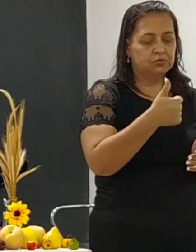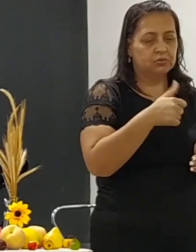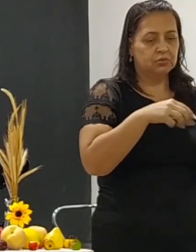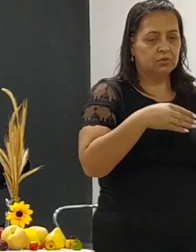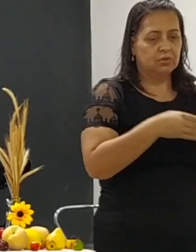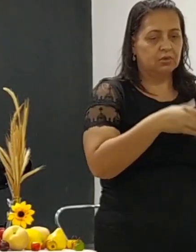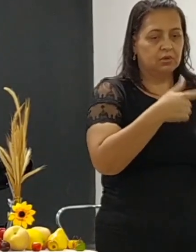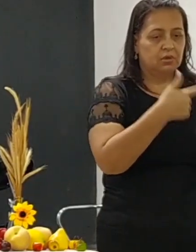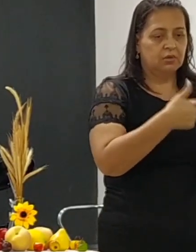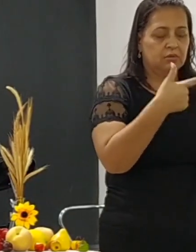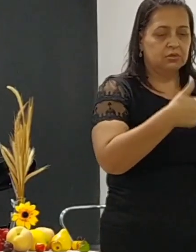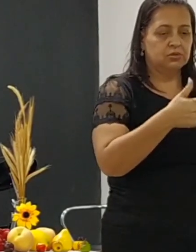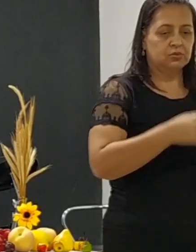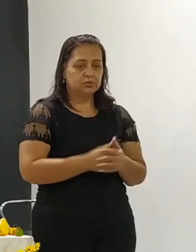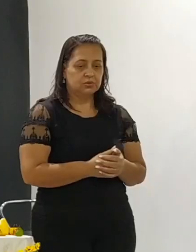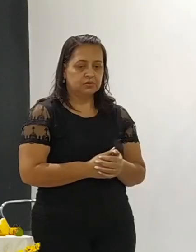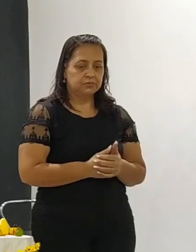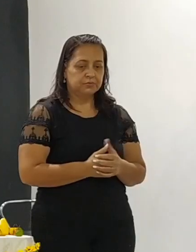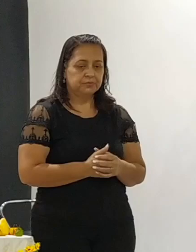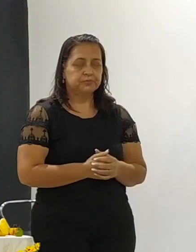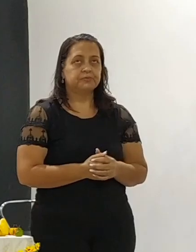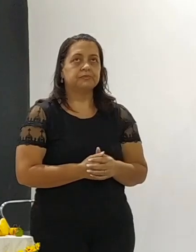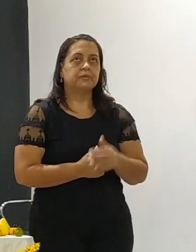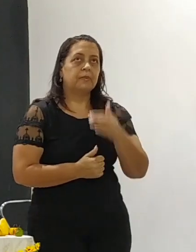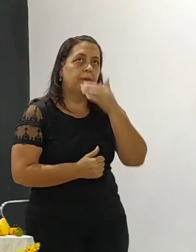Evangelho de João, capítulo 20.